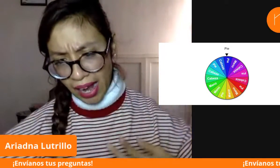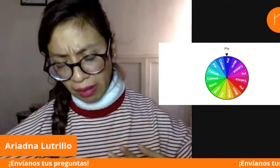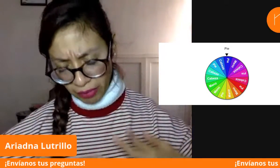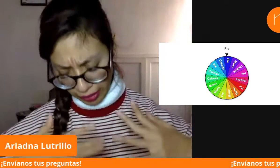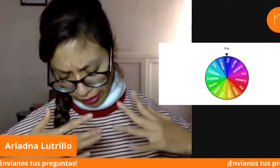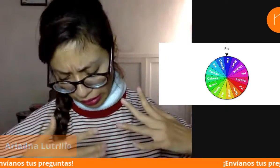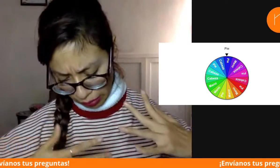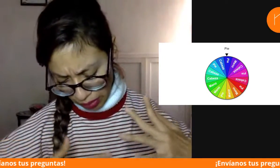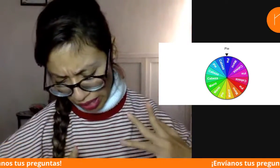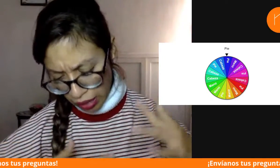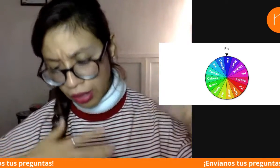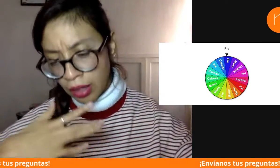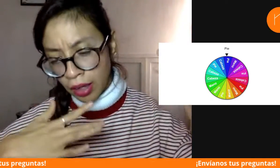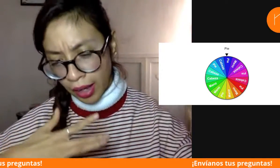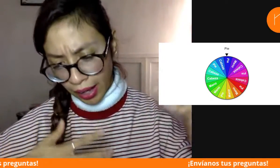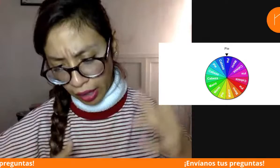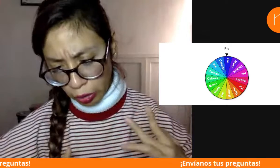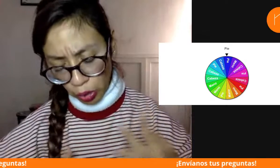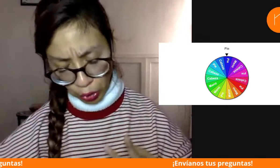la mitad de mi torso.